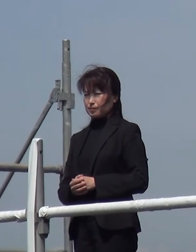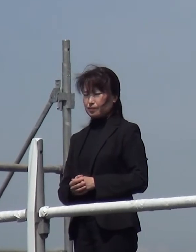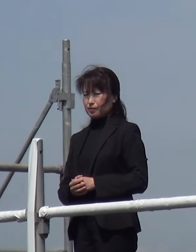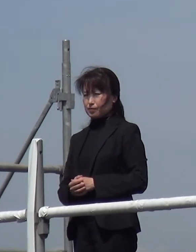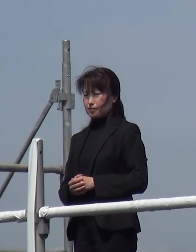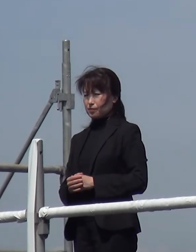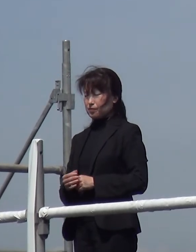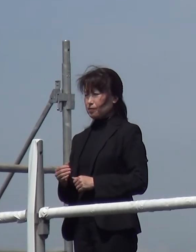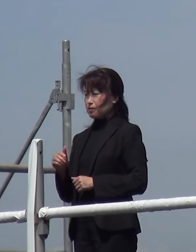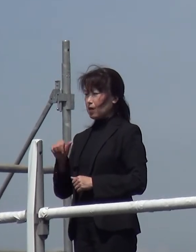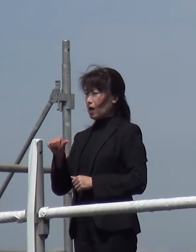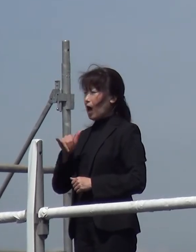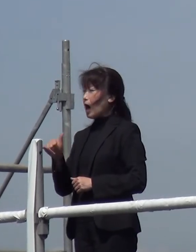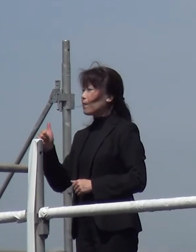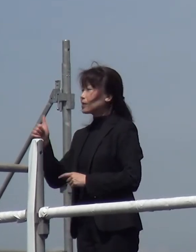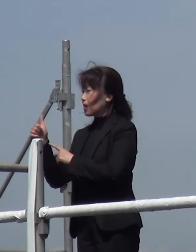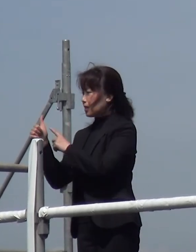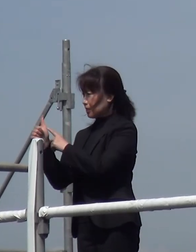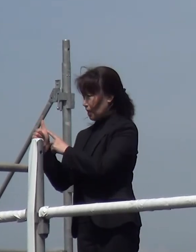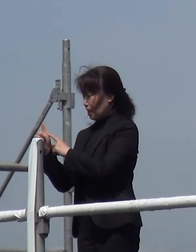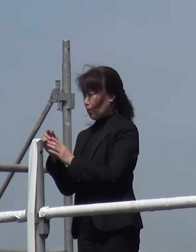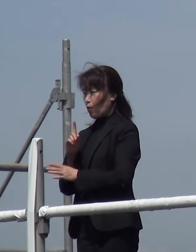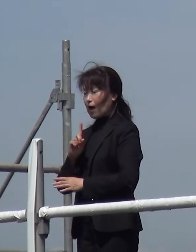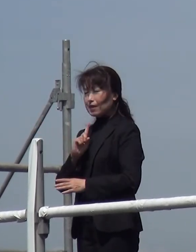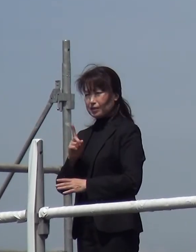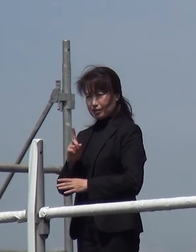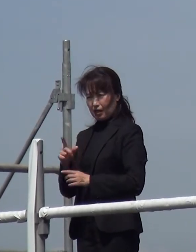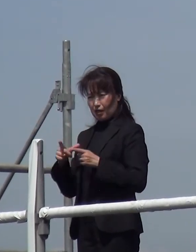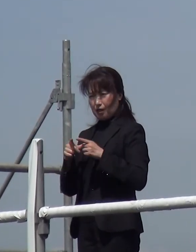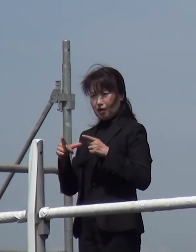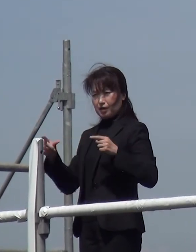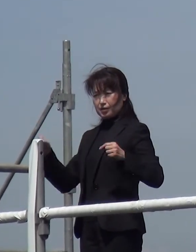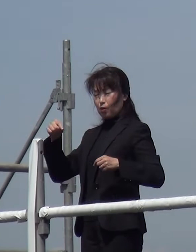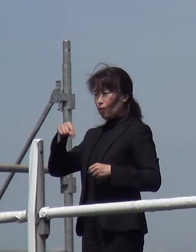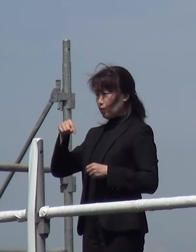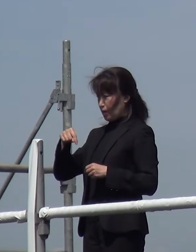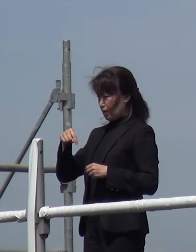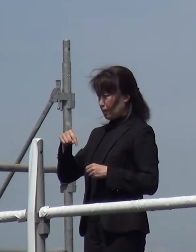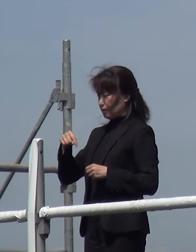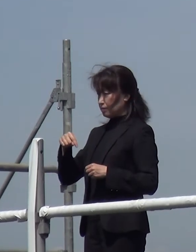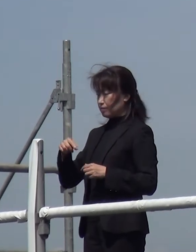彼が言ったことはですね、日本は